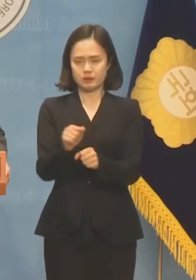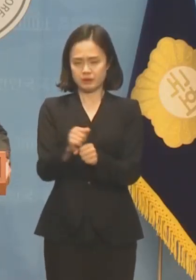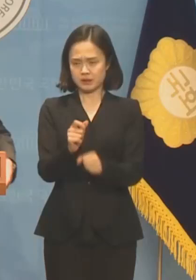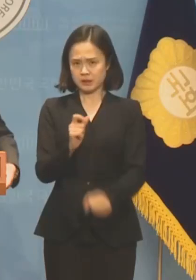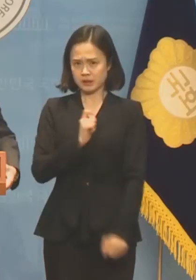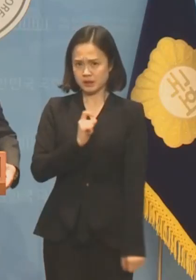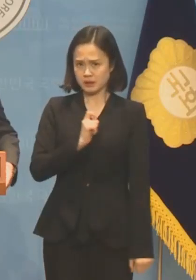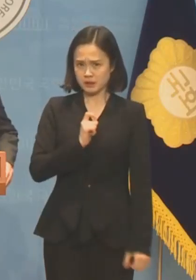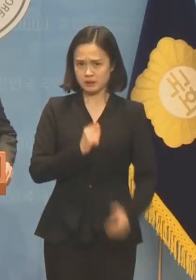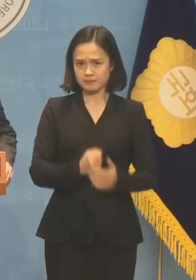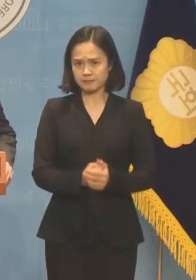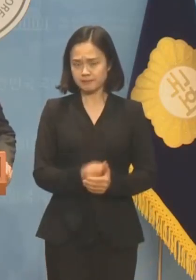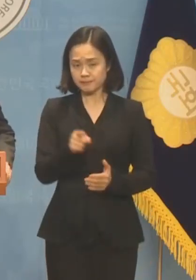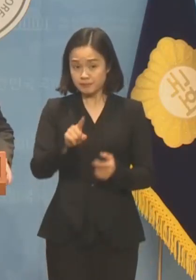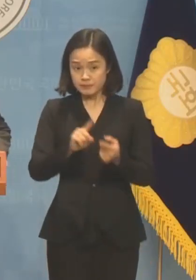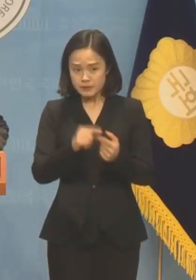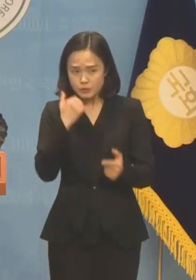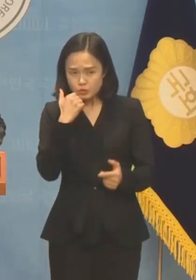믿을 만한 제보를 받았습니다.